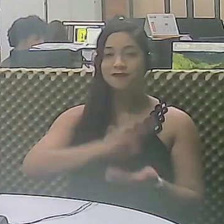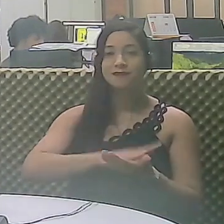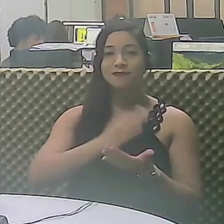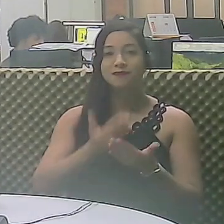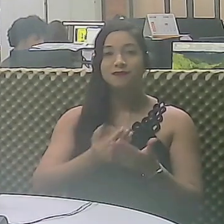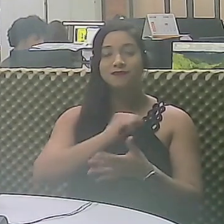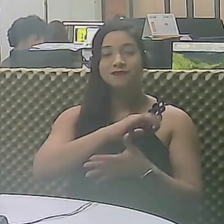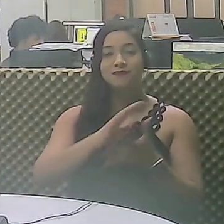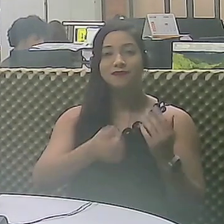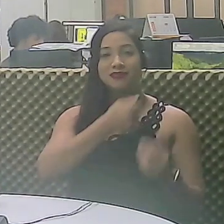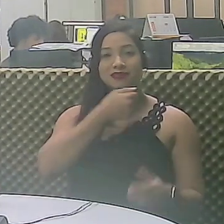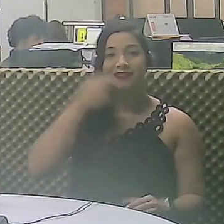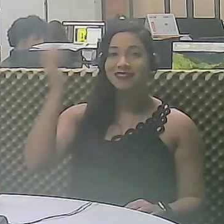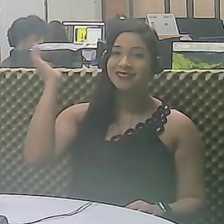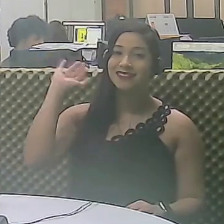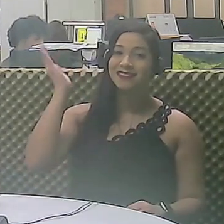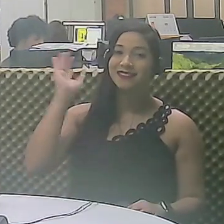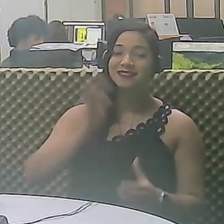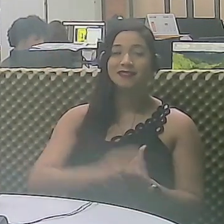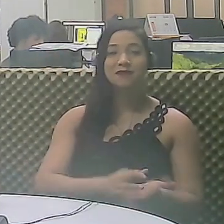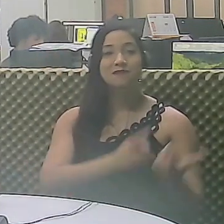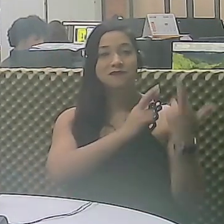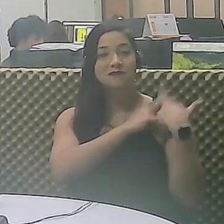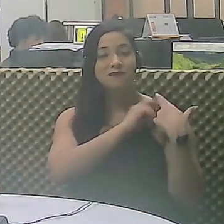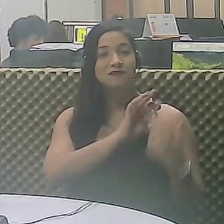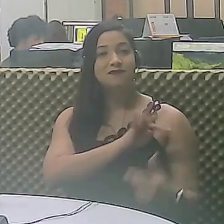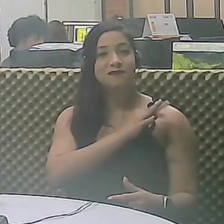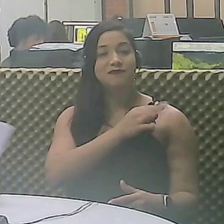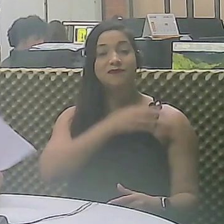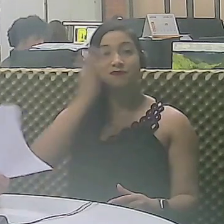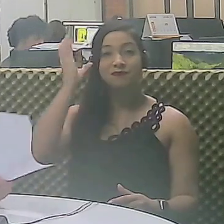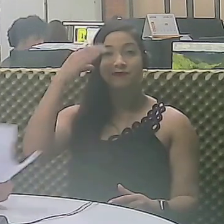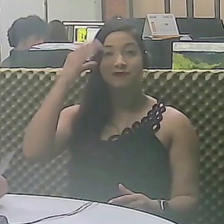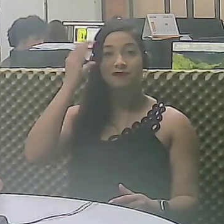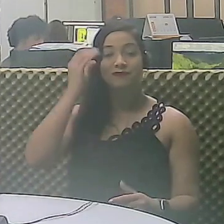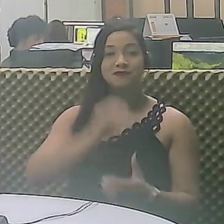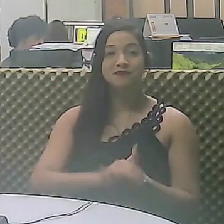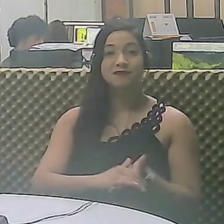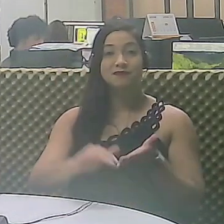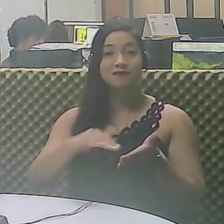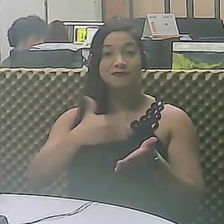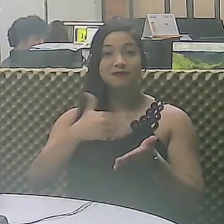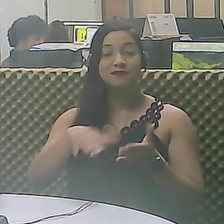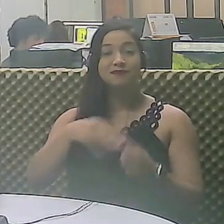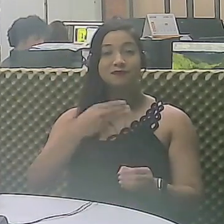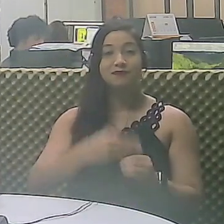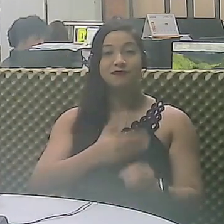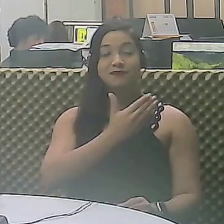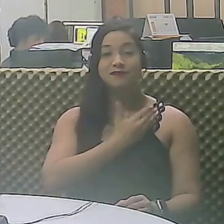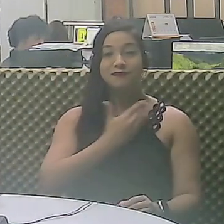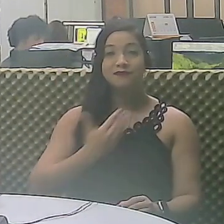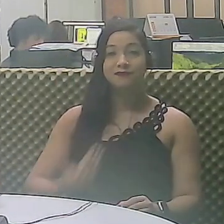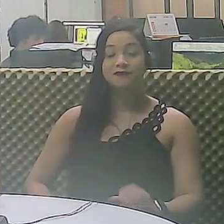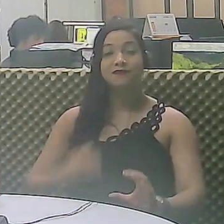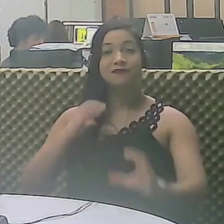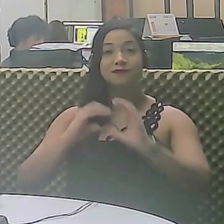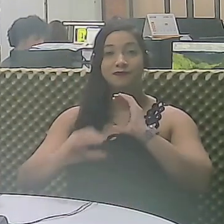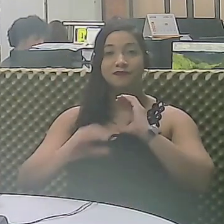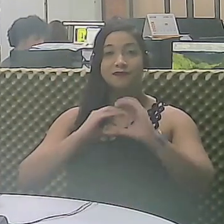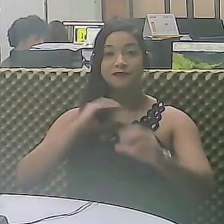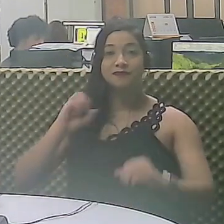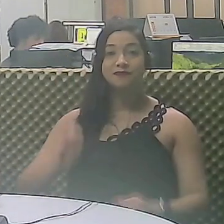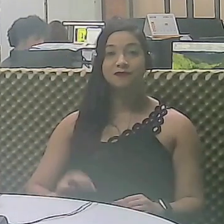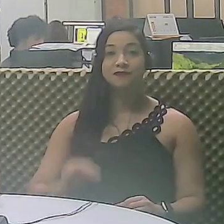Gianotti. Tradução em libras, Amanda Valentim. Responsável técnico, Cristiano Silva. Secretário Municipal de Governo